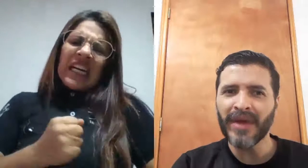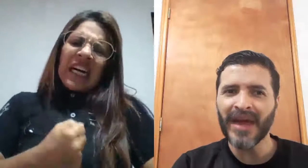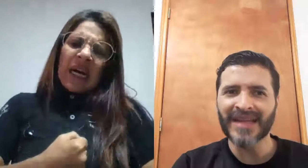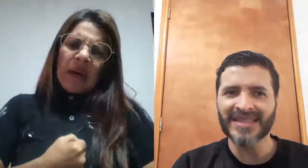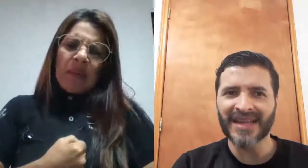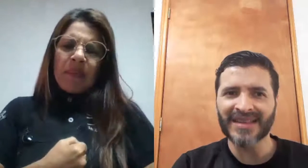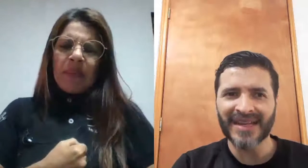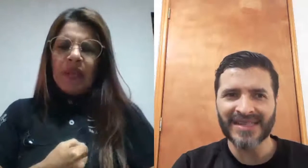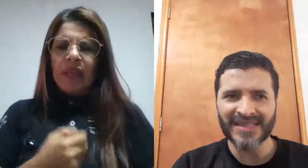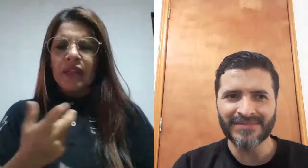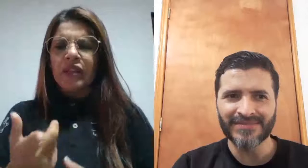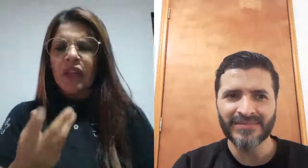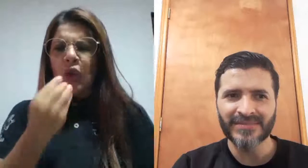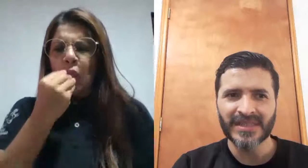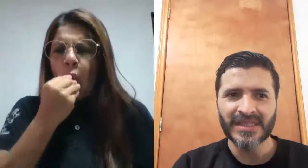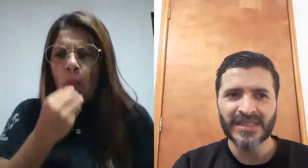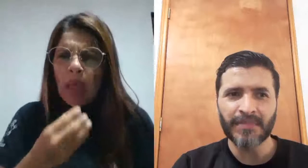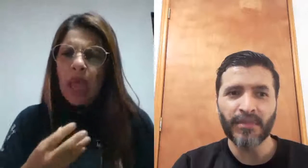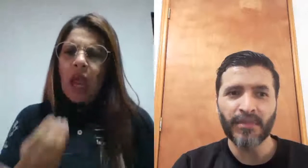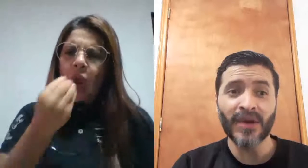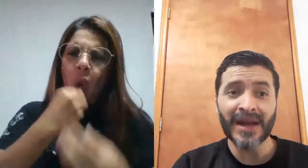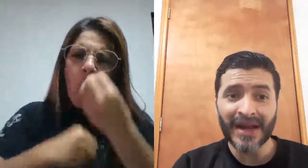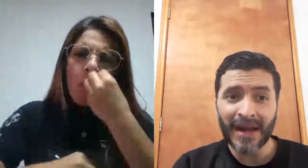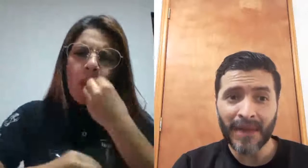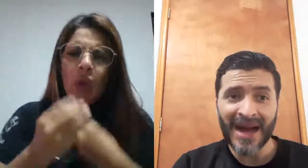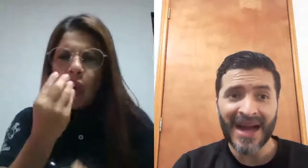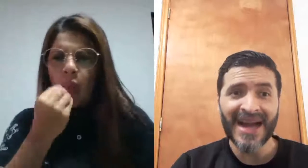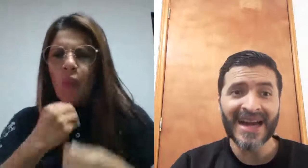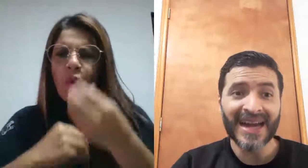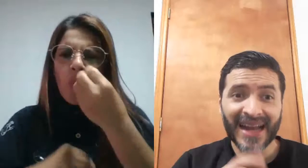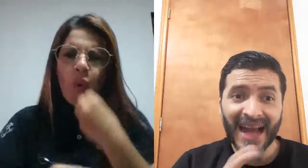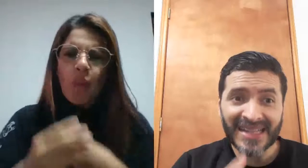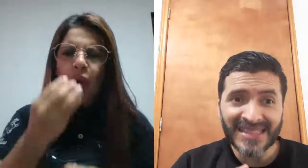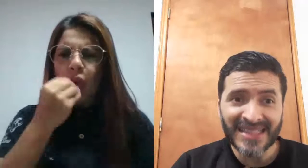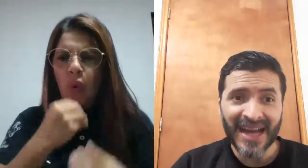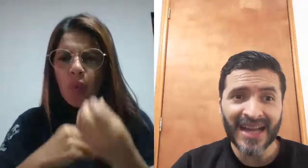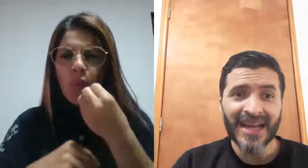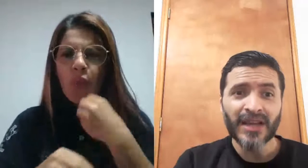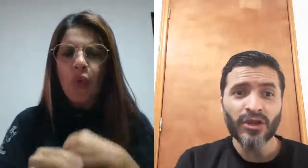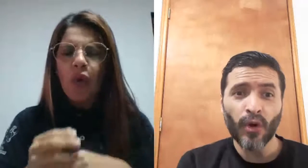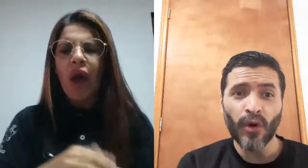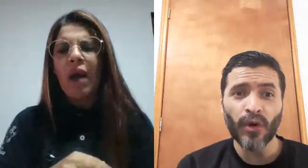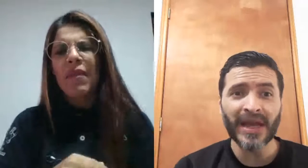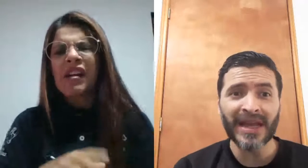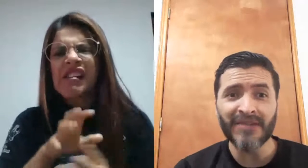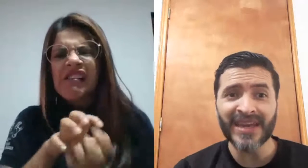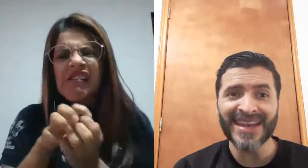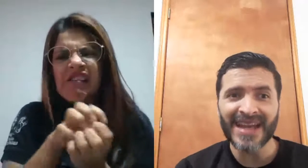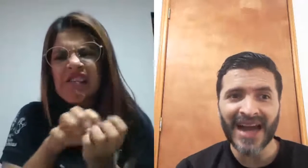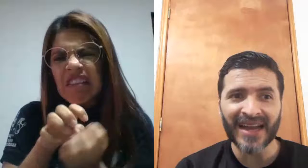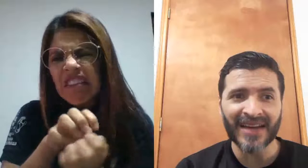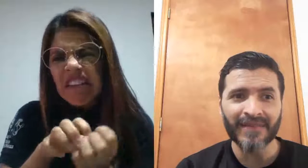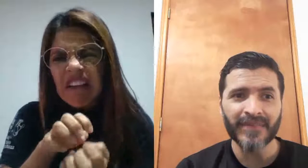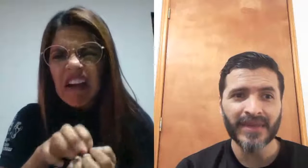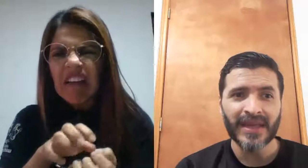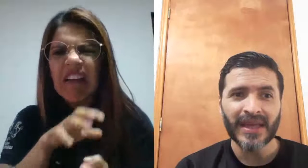Cuando uno come hasta hartarse, se pone en una rama, grazna, todo lo que le